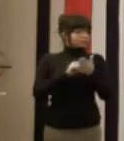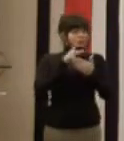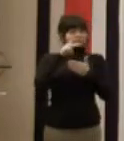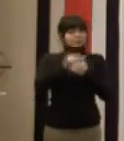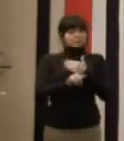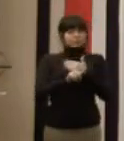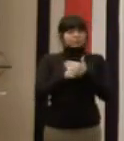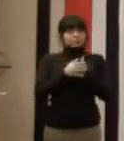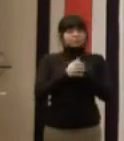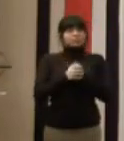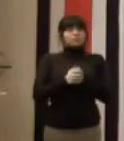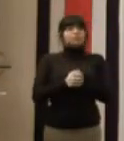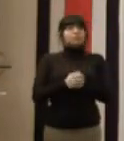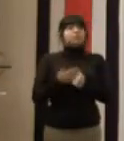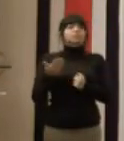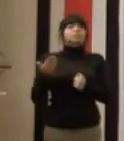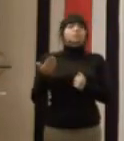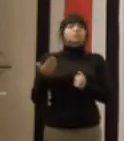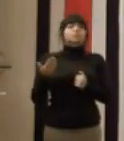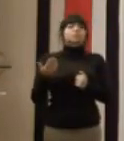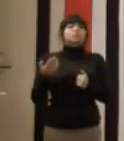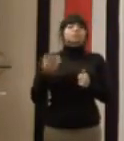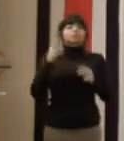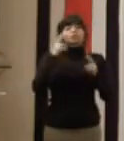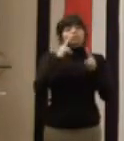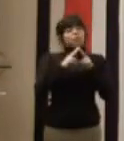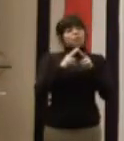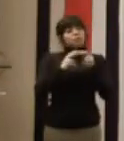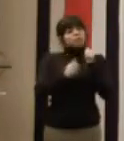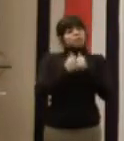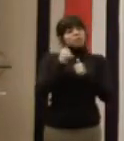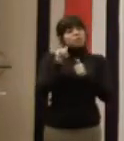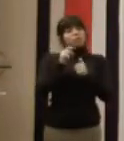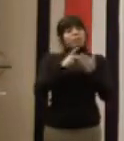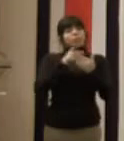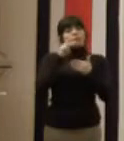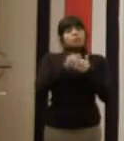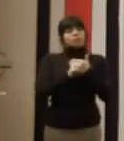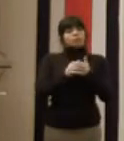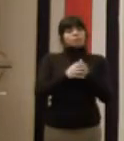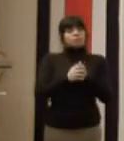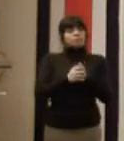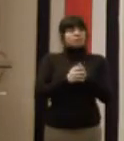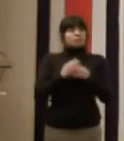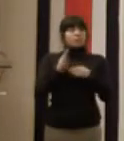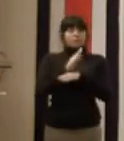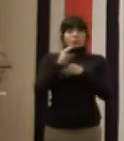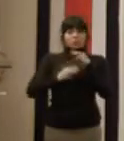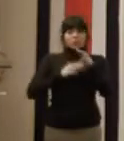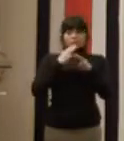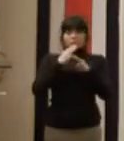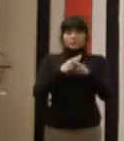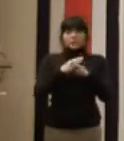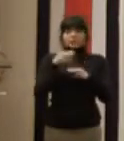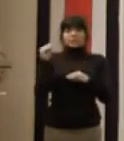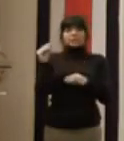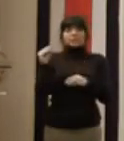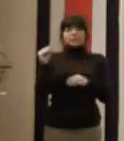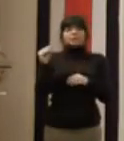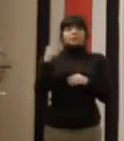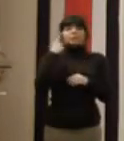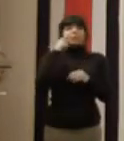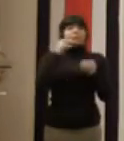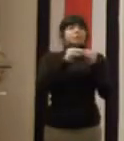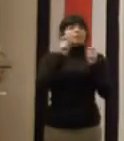proyecto que es conocido más como el proyecto del Banco Mundial. Y para